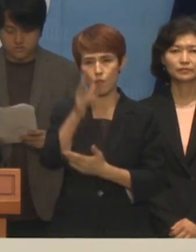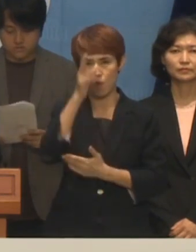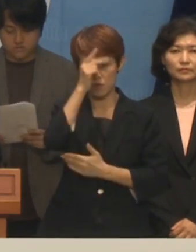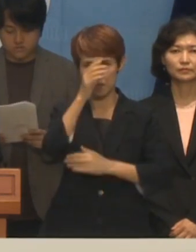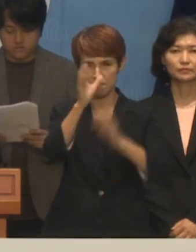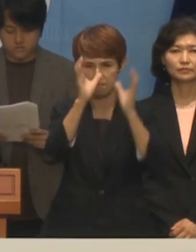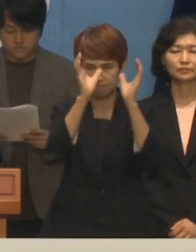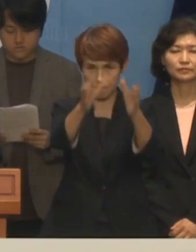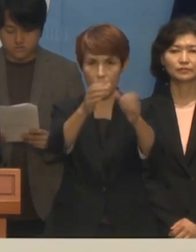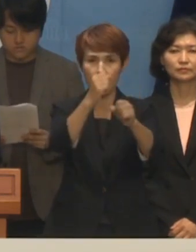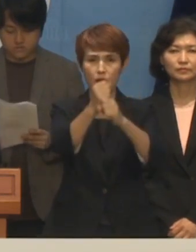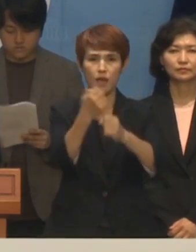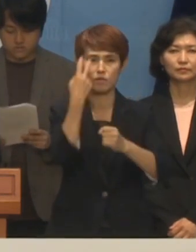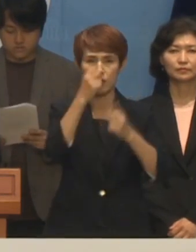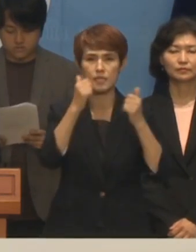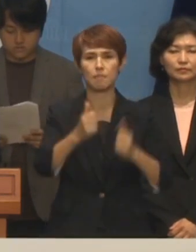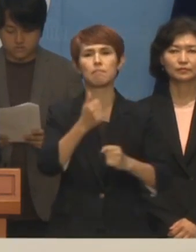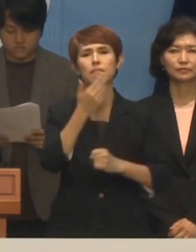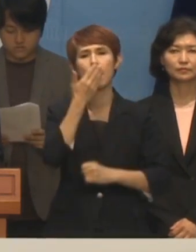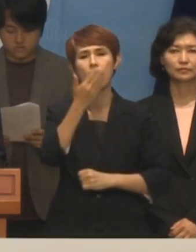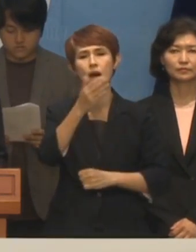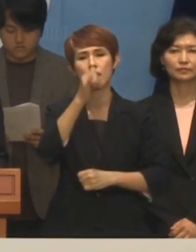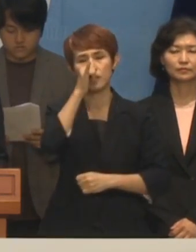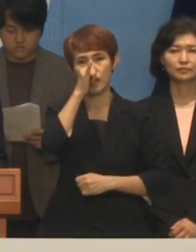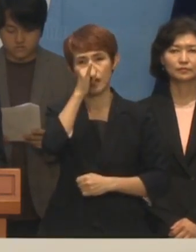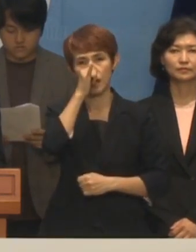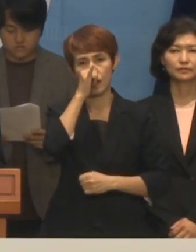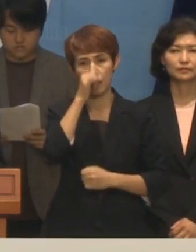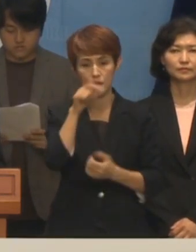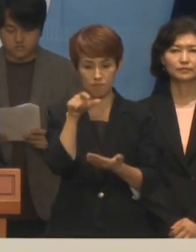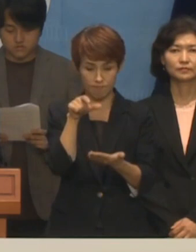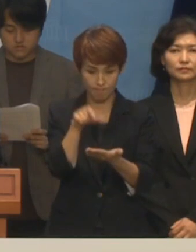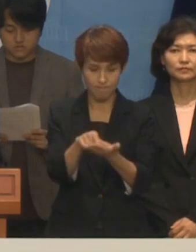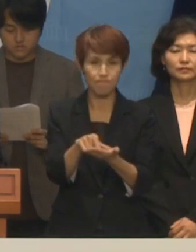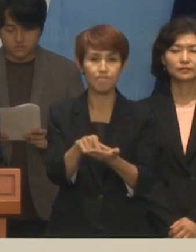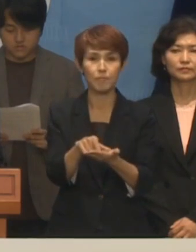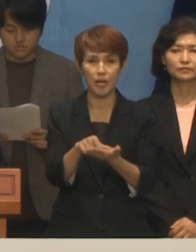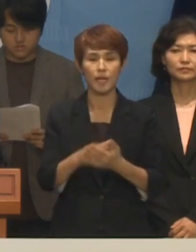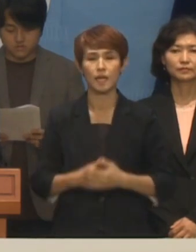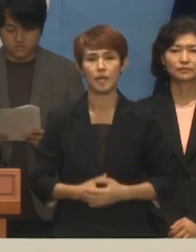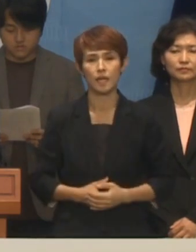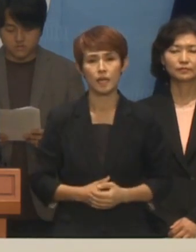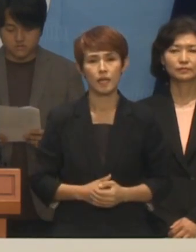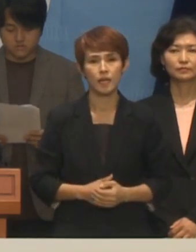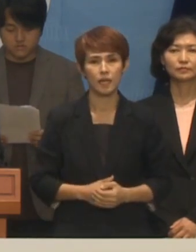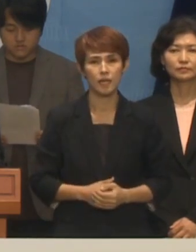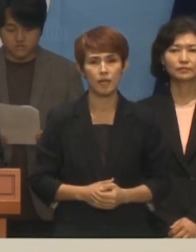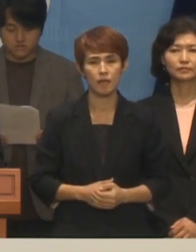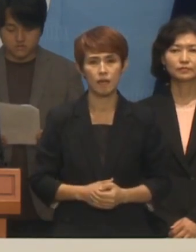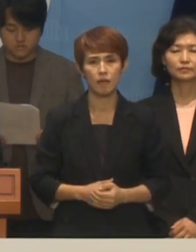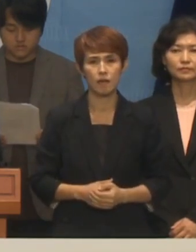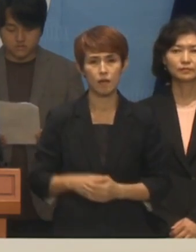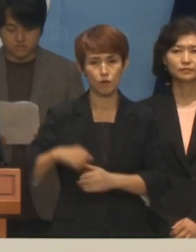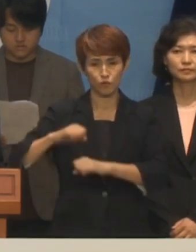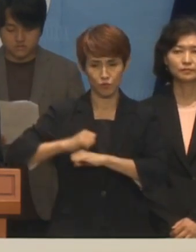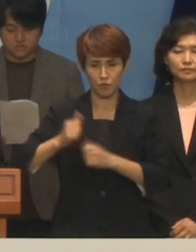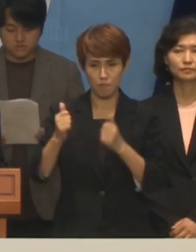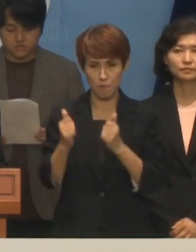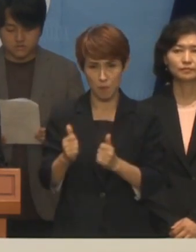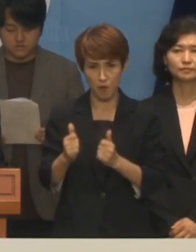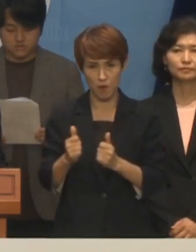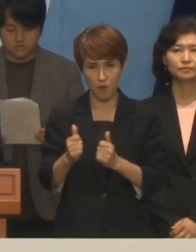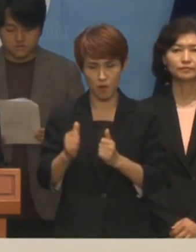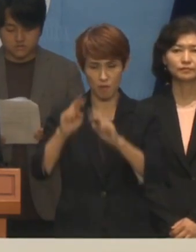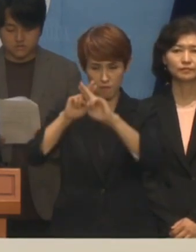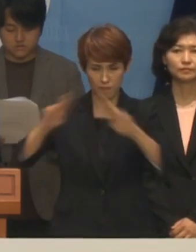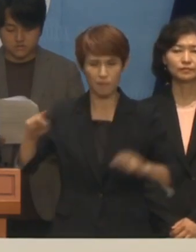이첩해서 수사 및 재판을 받도록 하는 군사법개혁을 단행한 바가 있습니다. 비록 군사법원을 완전히